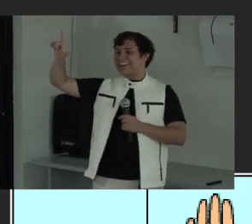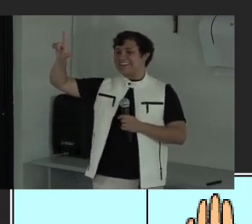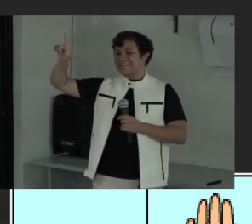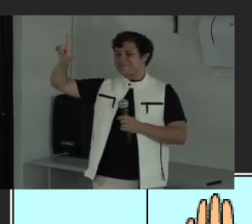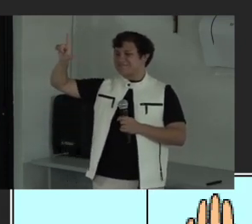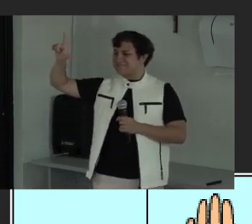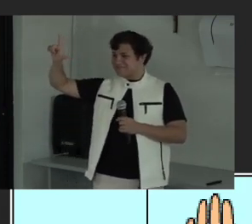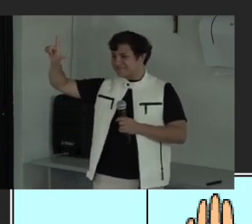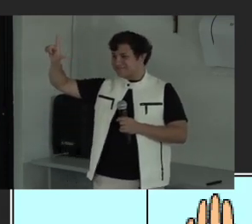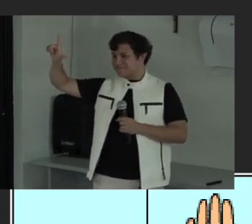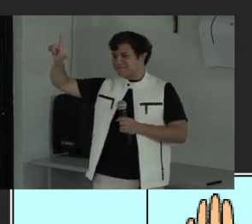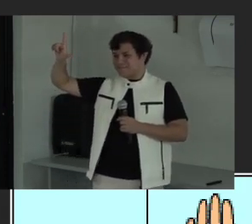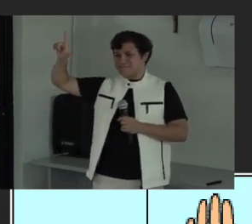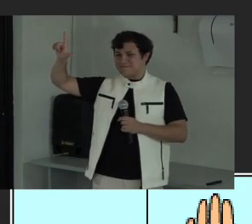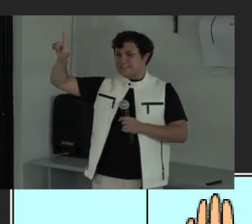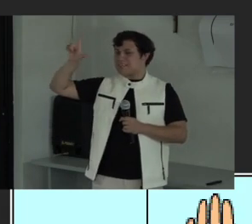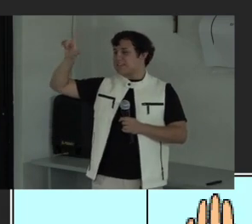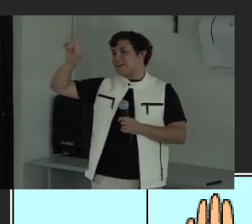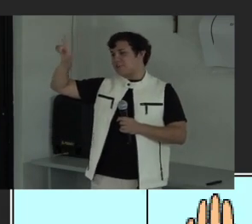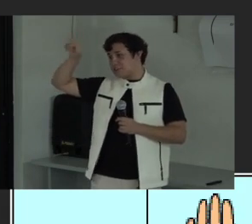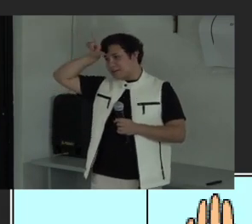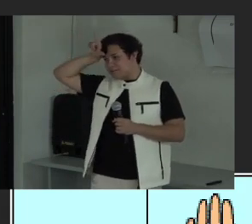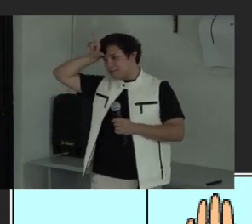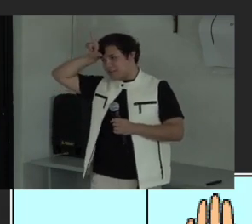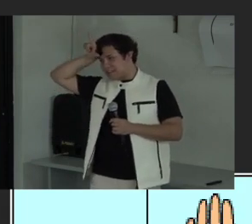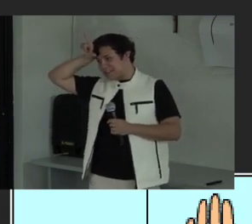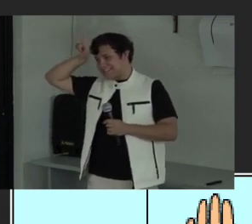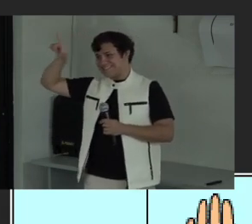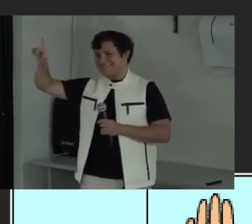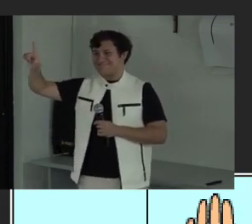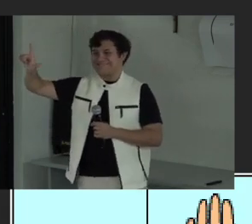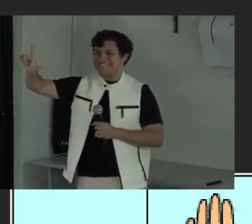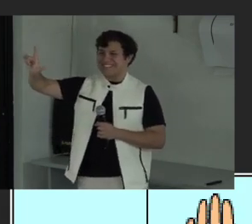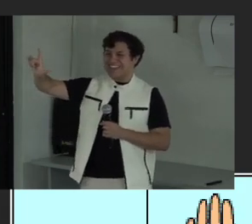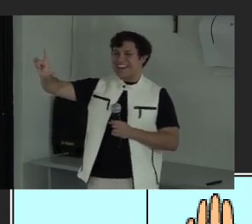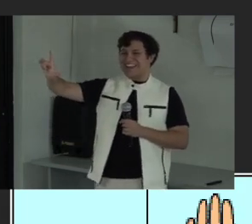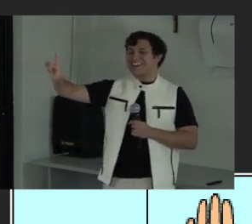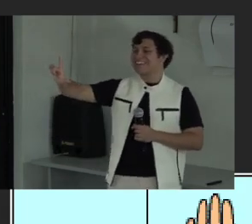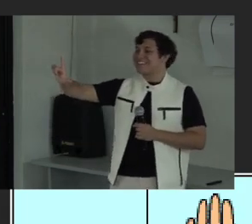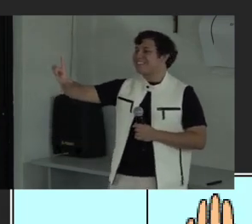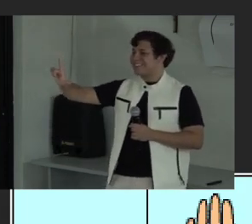L. Esto ya lo conocíamos, ¿no? Antes. L.